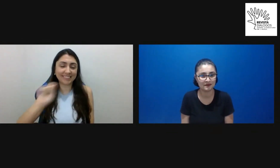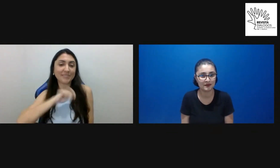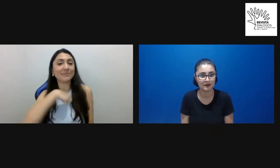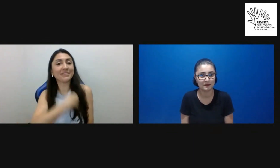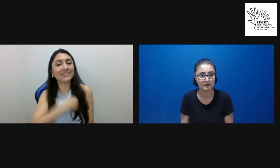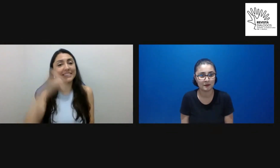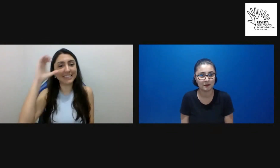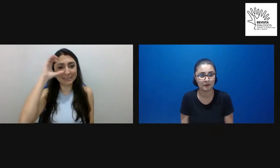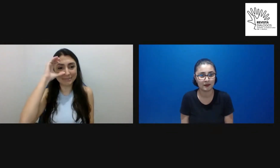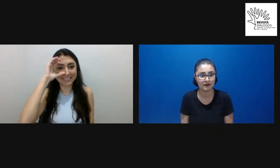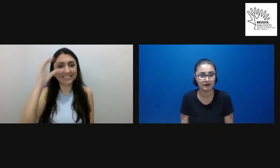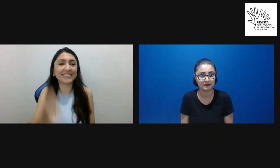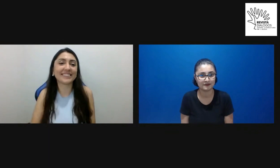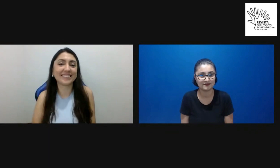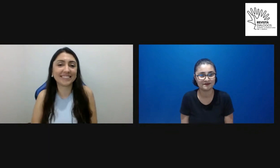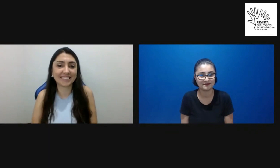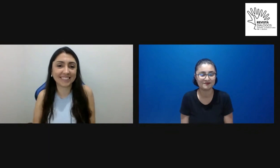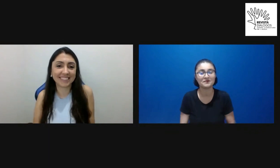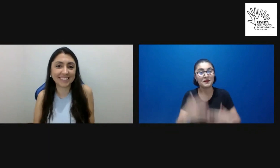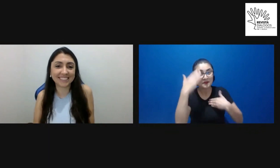e meu sinal é este.